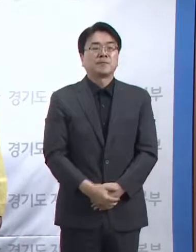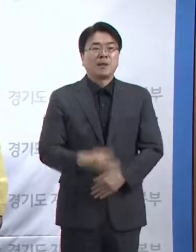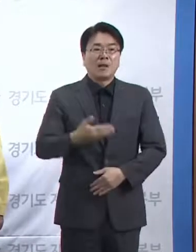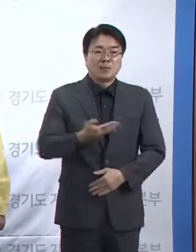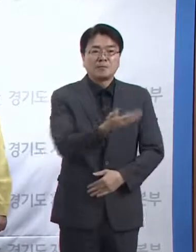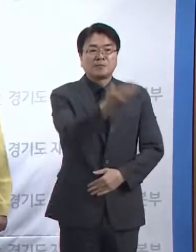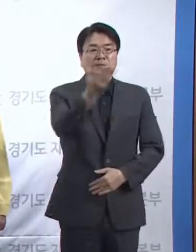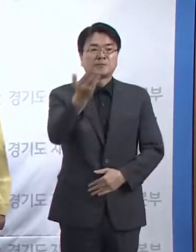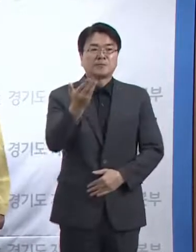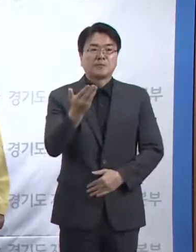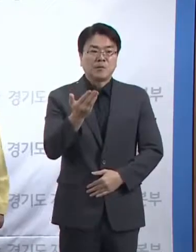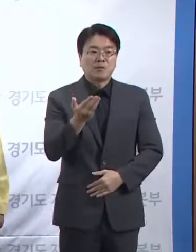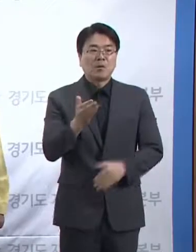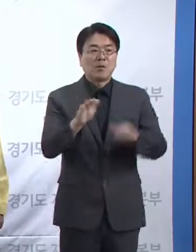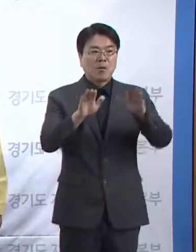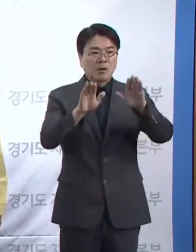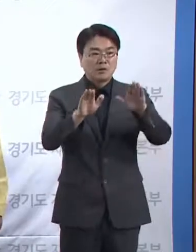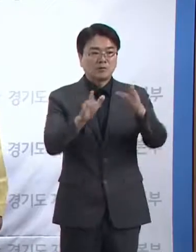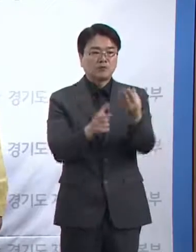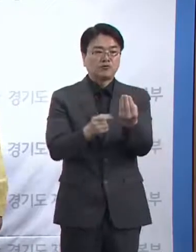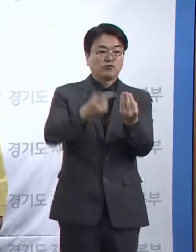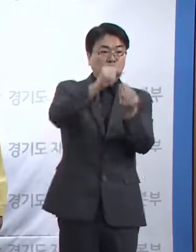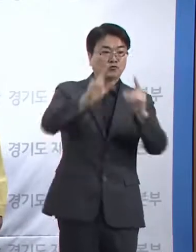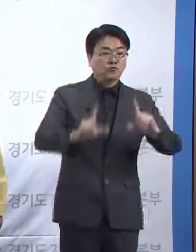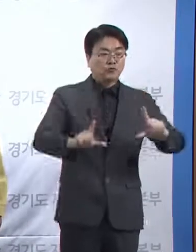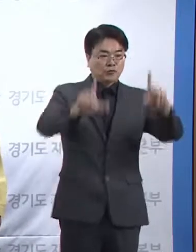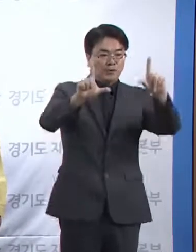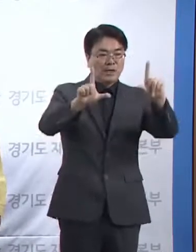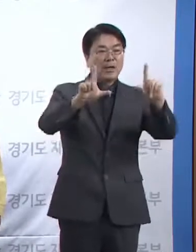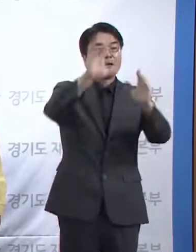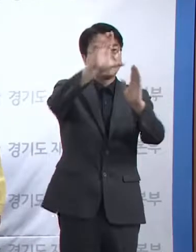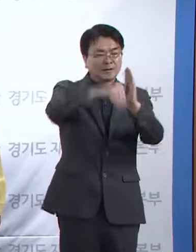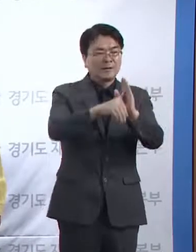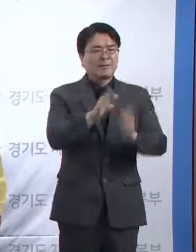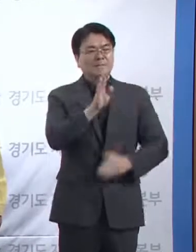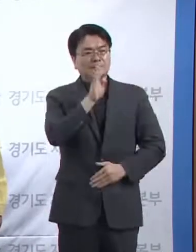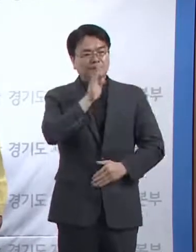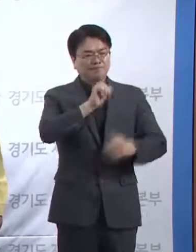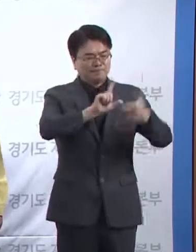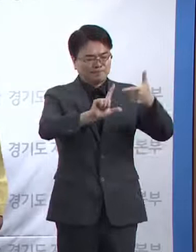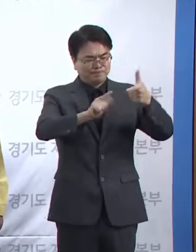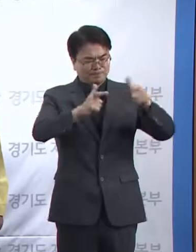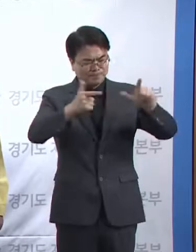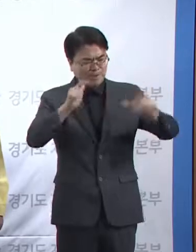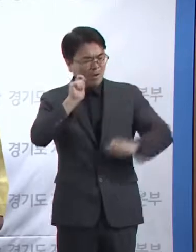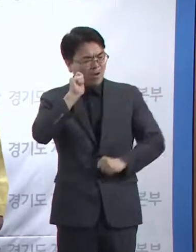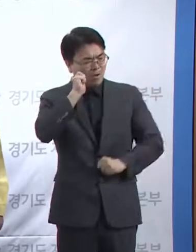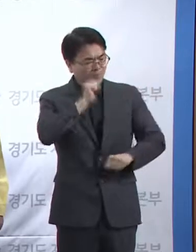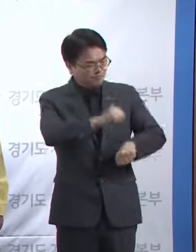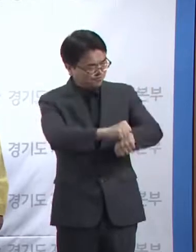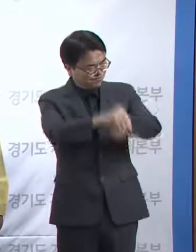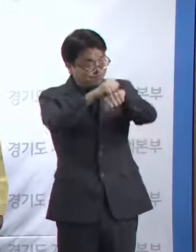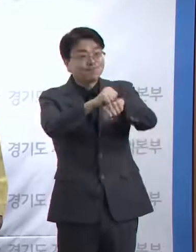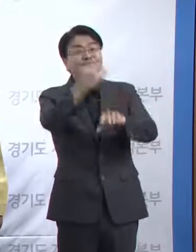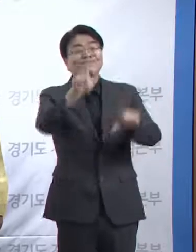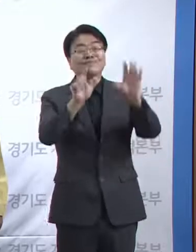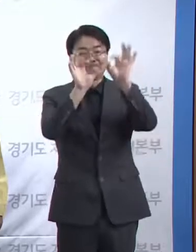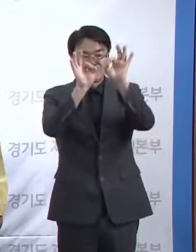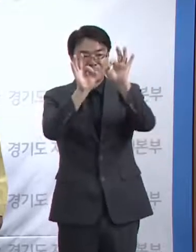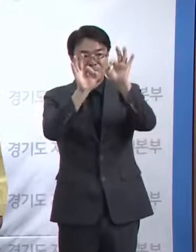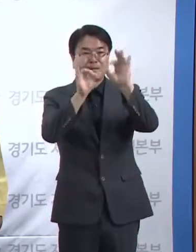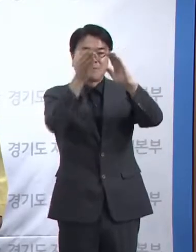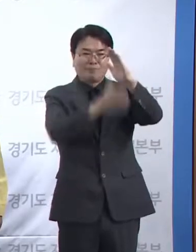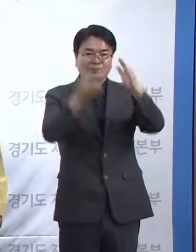도민 여러분, 이번 추석은 정말로 여러 가지로 어렵습니다. 명절 대목은